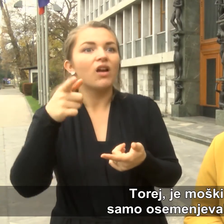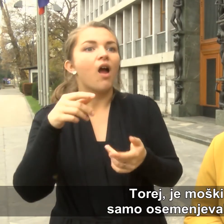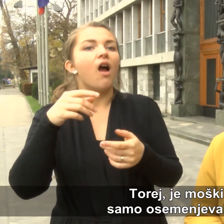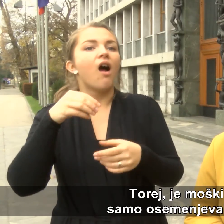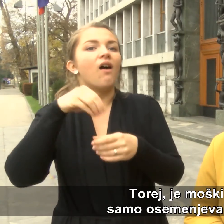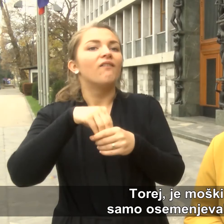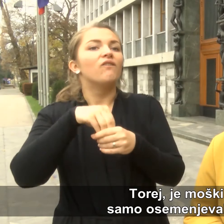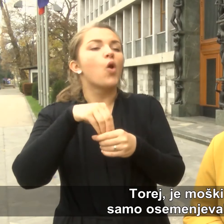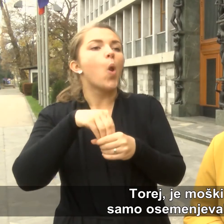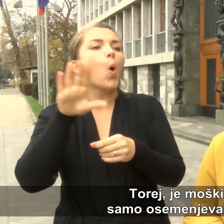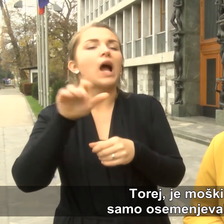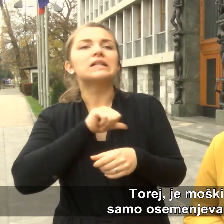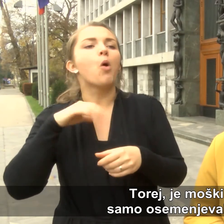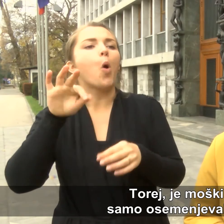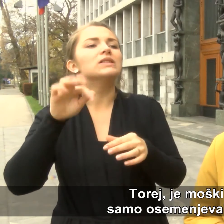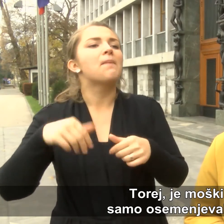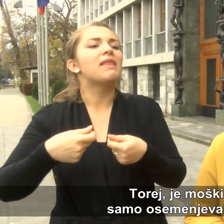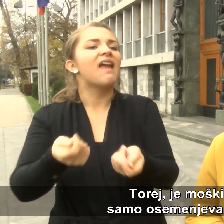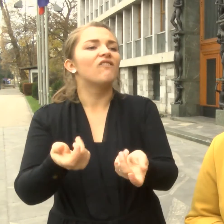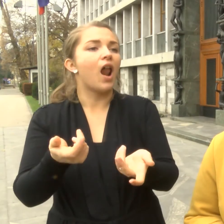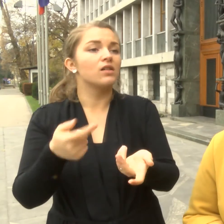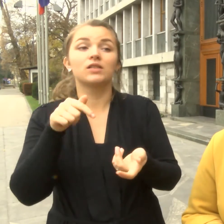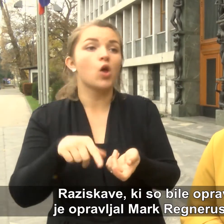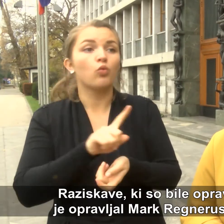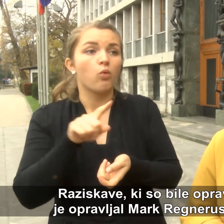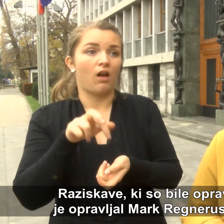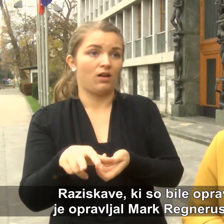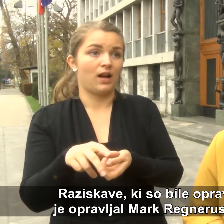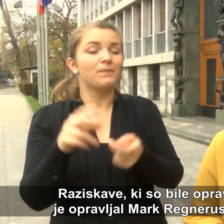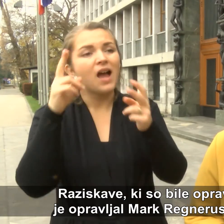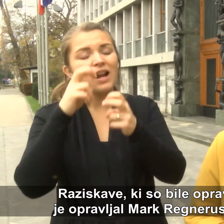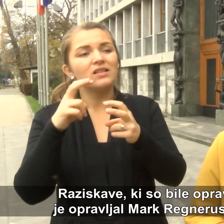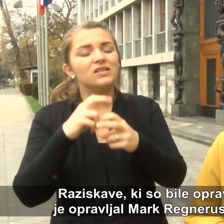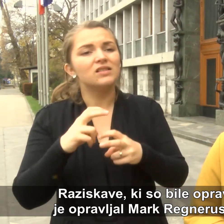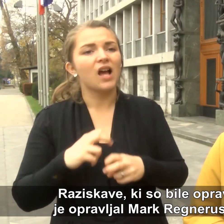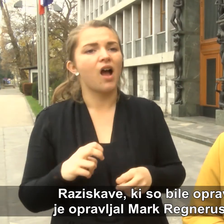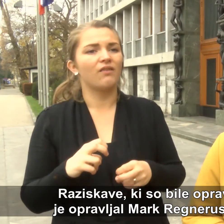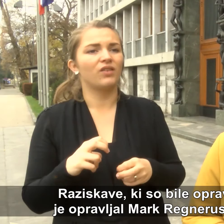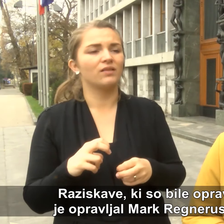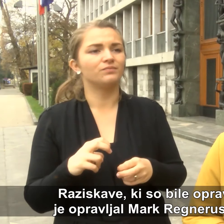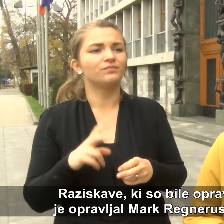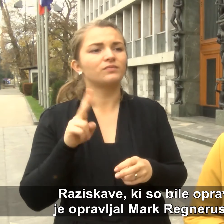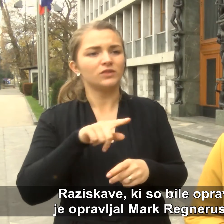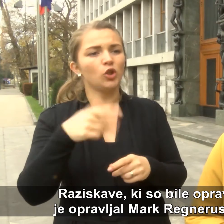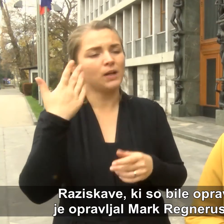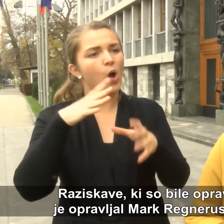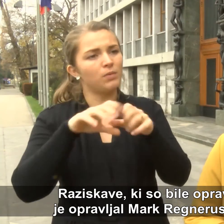in to ne gre. Raziskave, ki so bile opravljene leta 2012 in jih je opravil